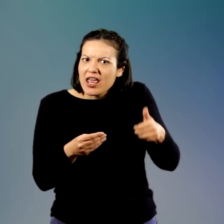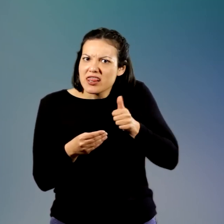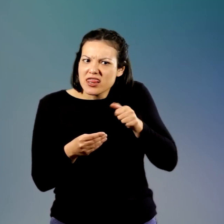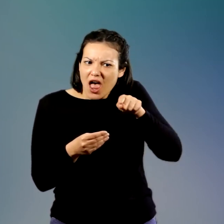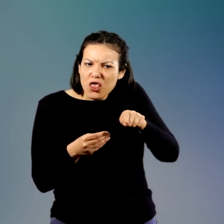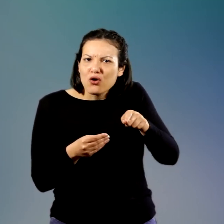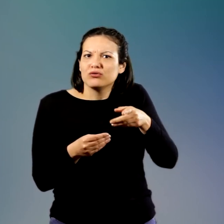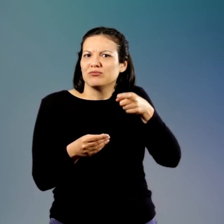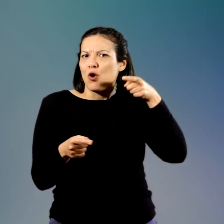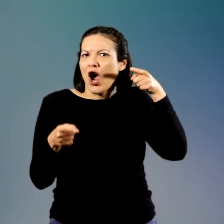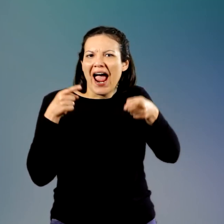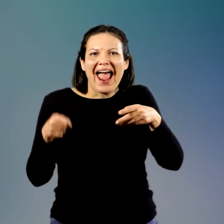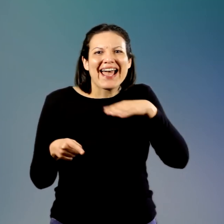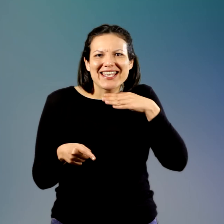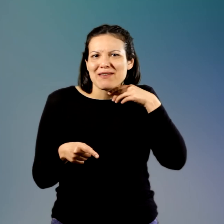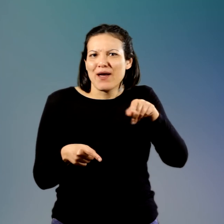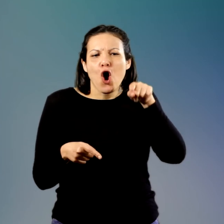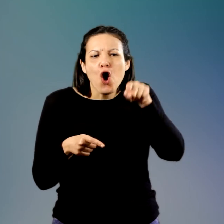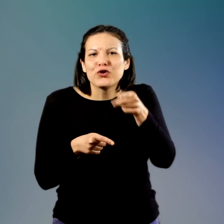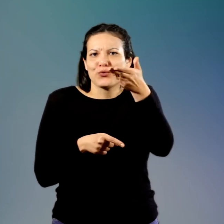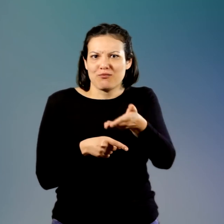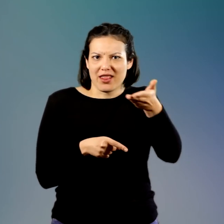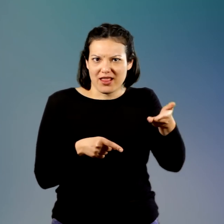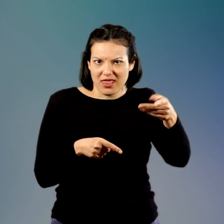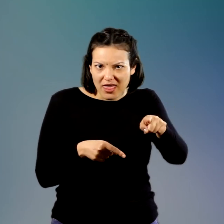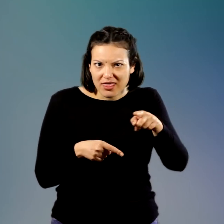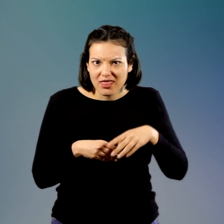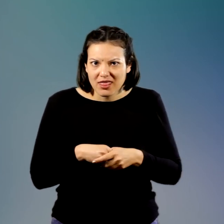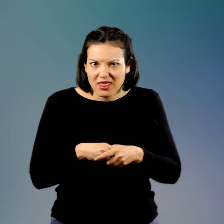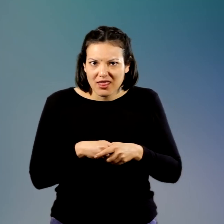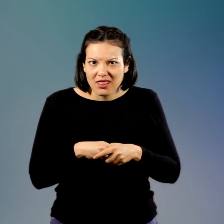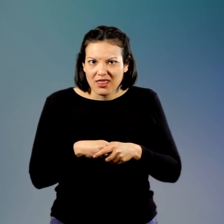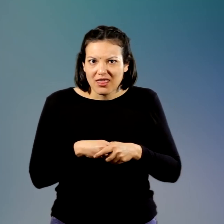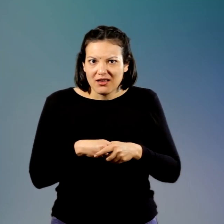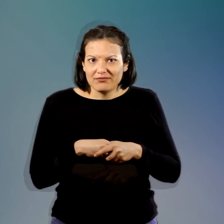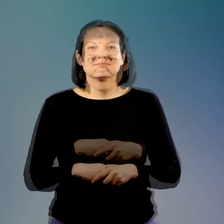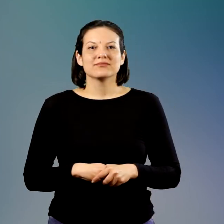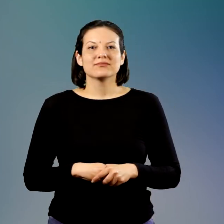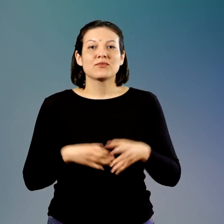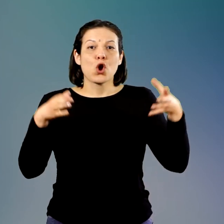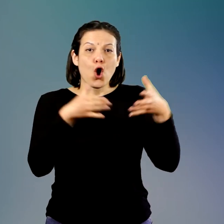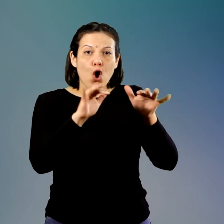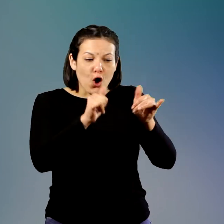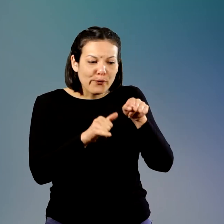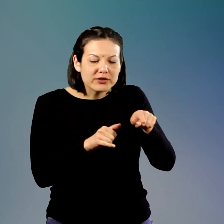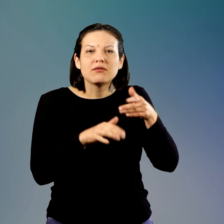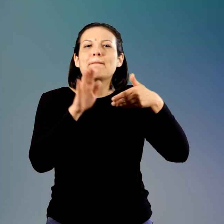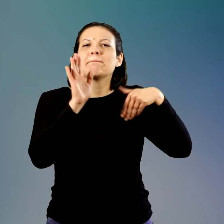de lesa humanidad cometidos por el terrorismo de estado' la mayoría de los jóvenes